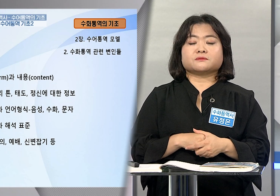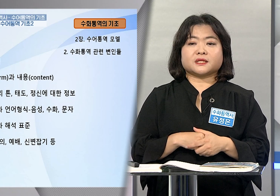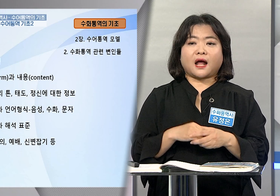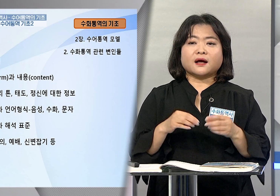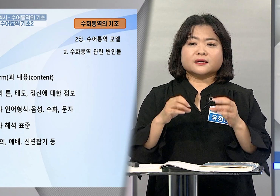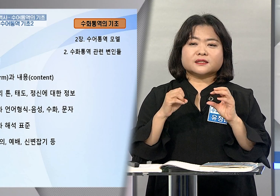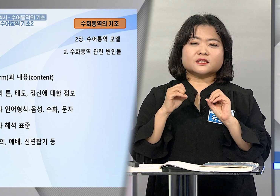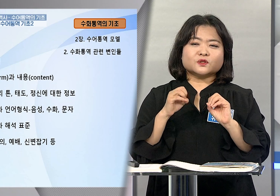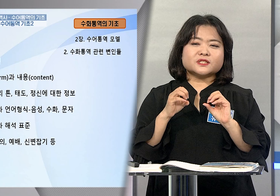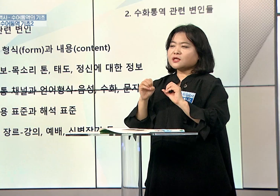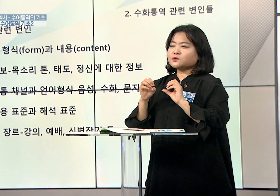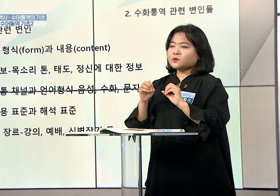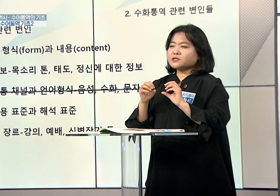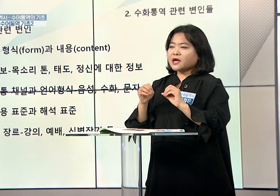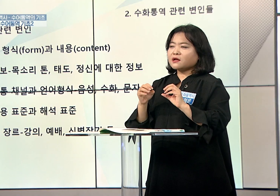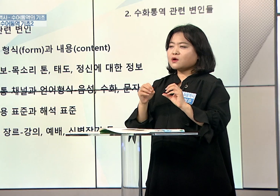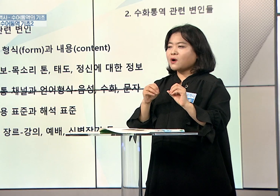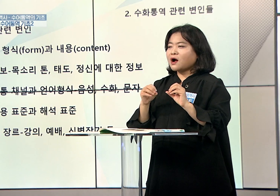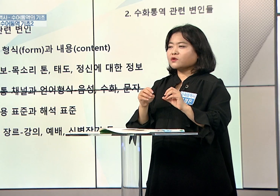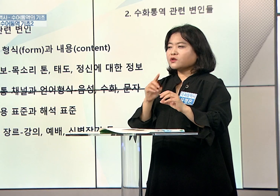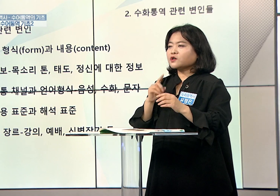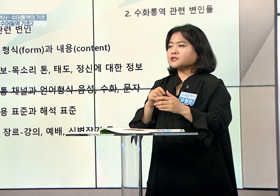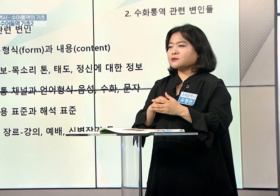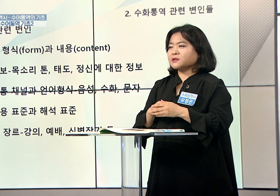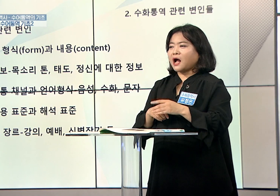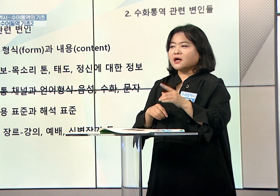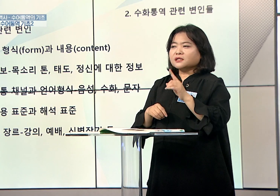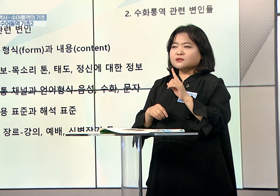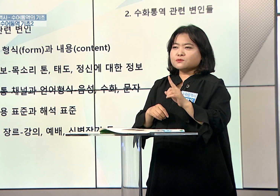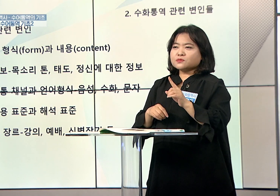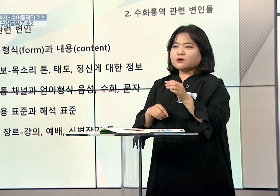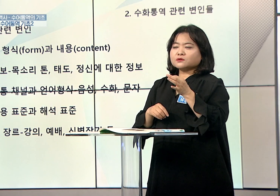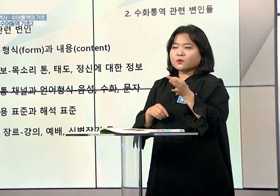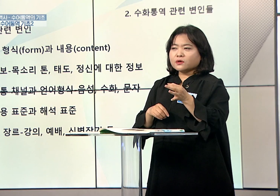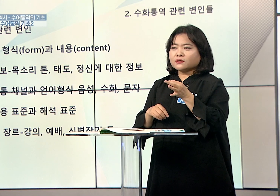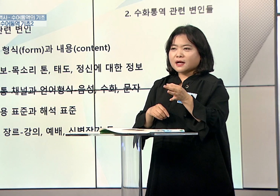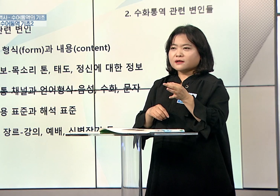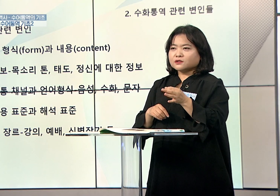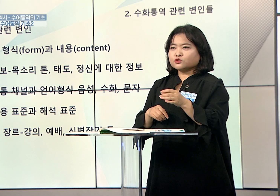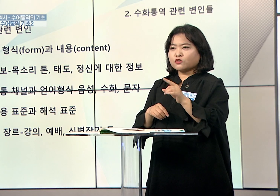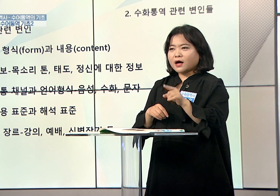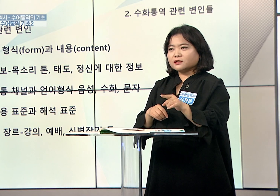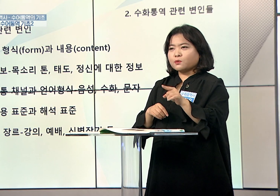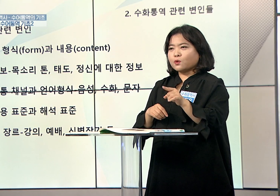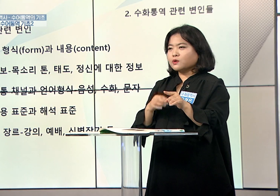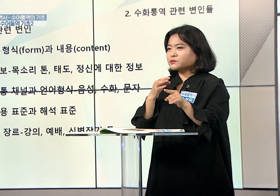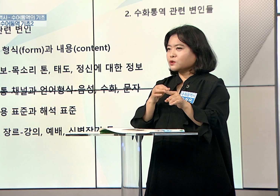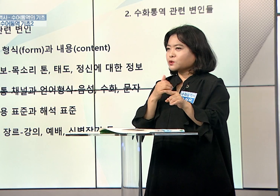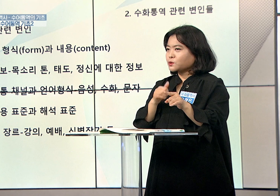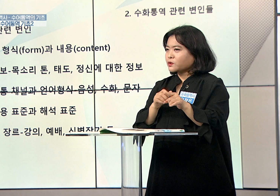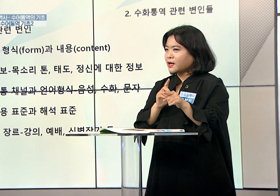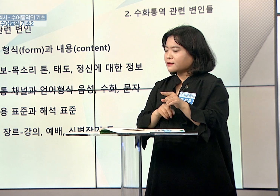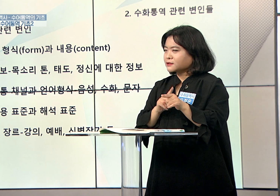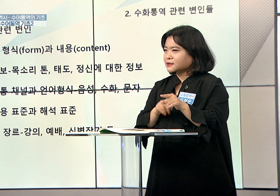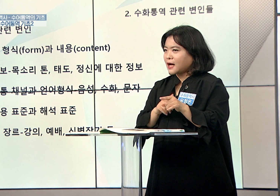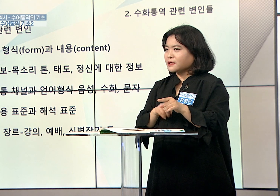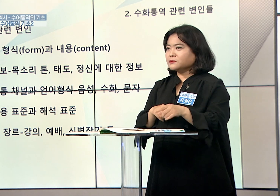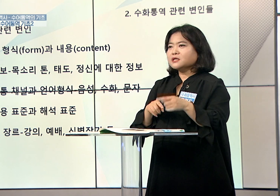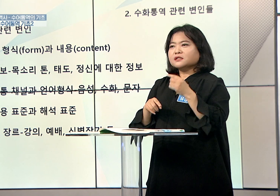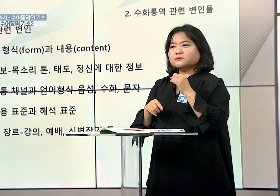있겠습니다. 그리고 의사소통 채널과 언어 형식입니다. 음성 통역을 할 것, 수화를 보고 음성으로 통역할 것인가 아니면